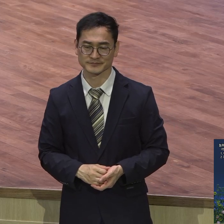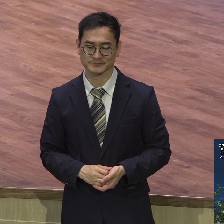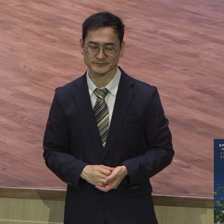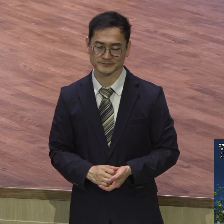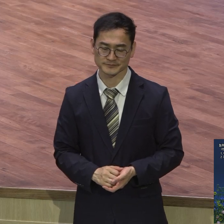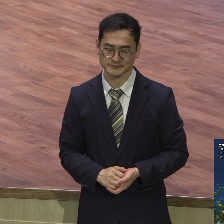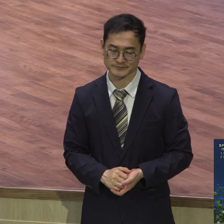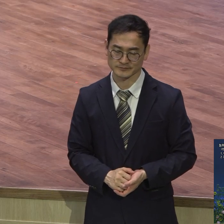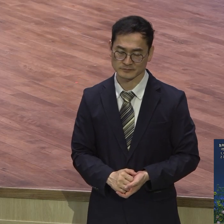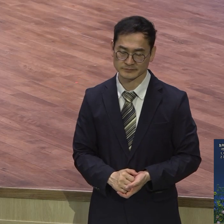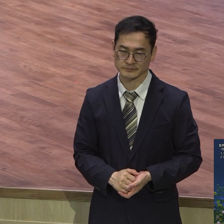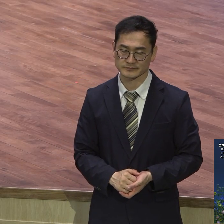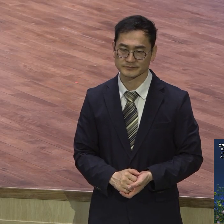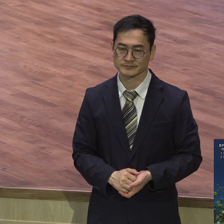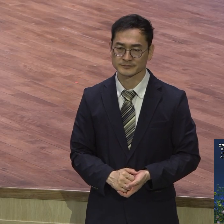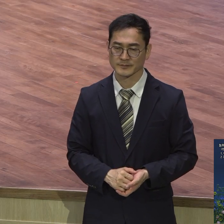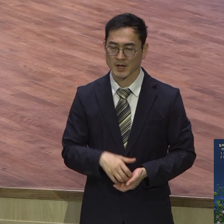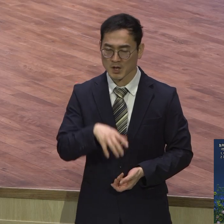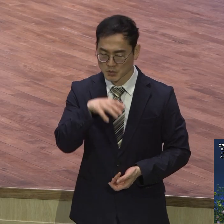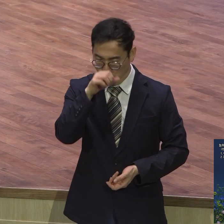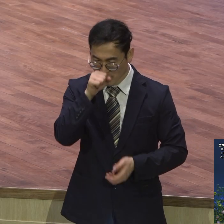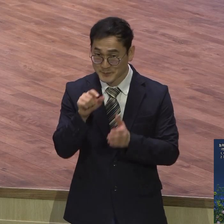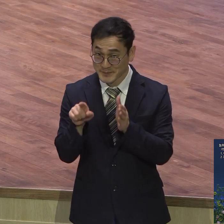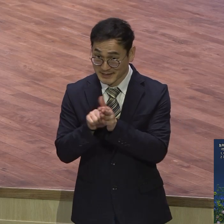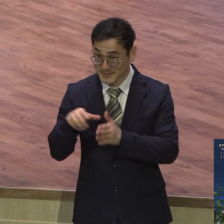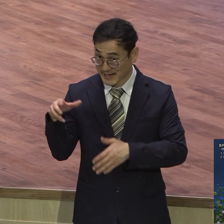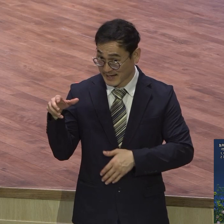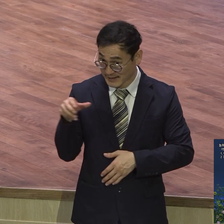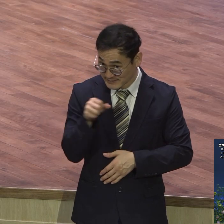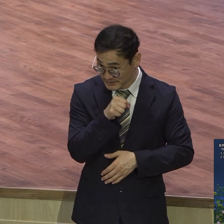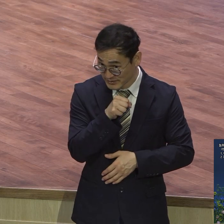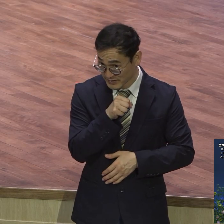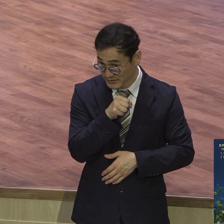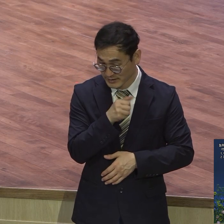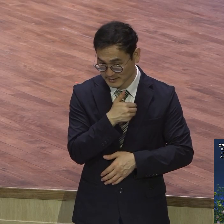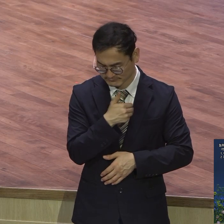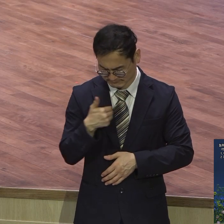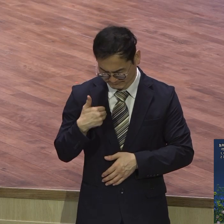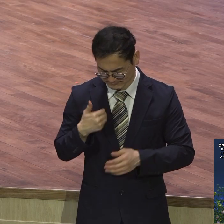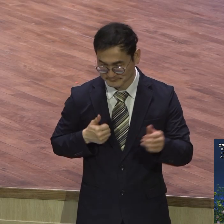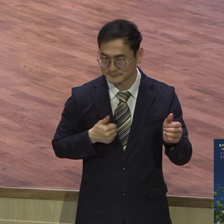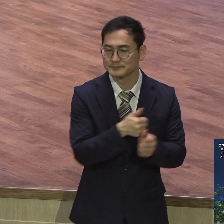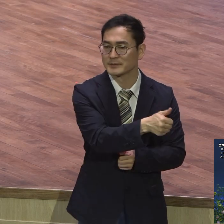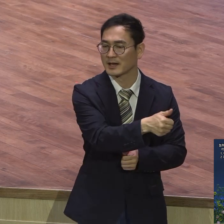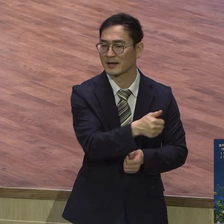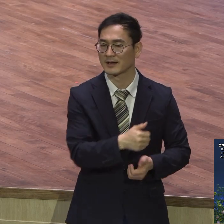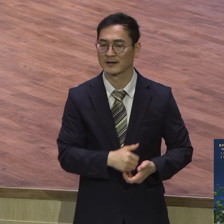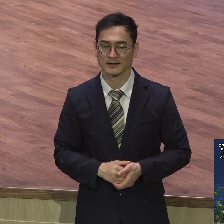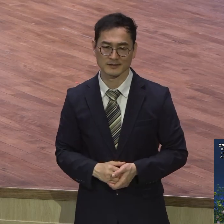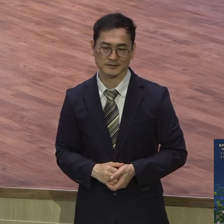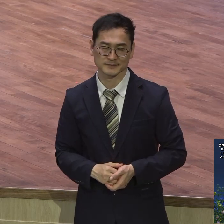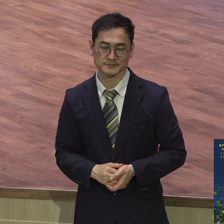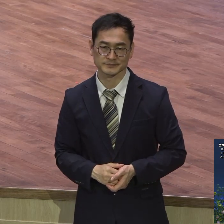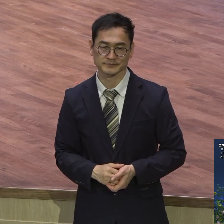이런 믿음을 가져야 어떻게 해요 넉넉히 이기는 하니라 넉넉히 이기는 하니라